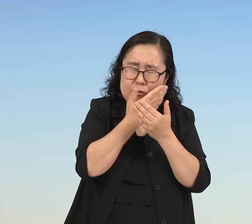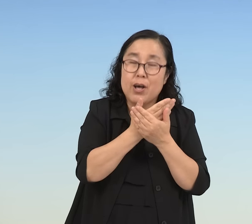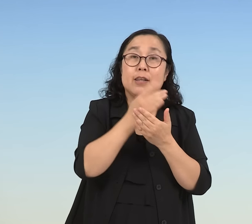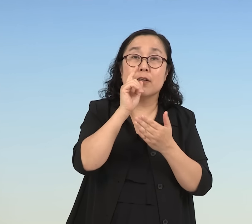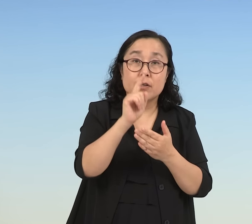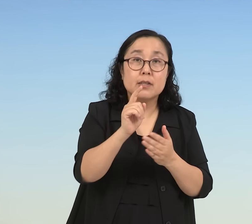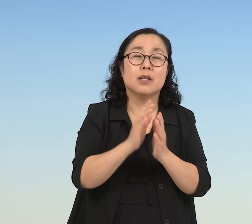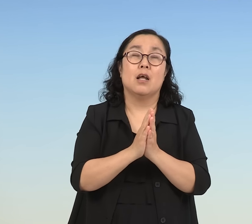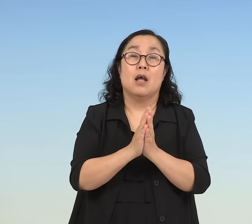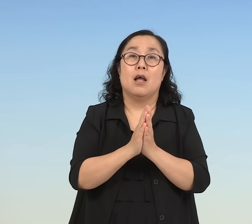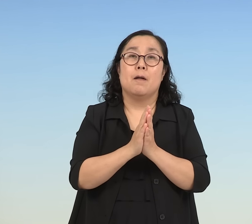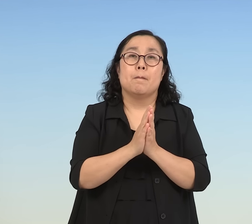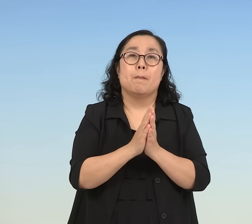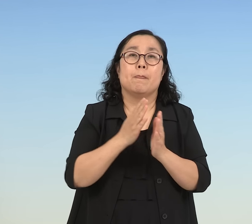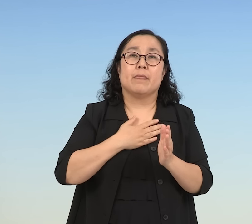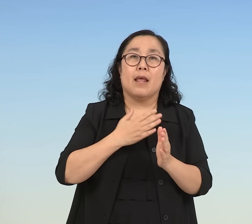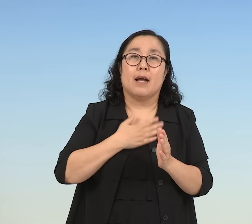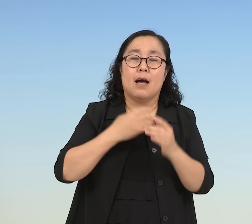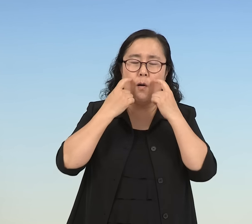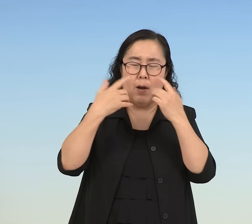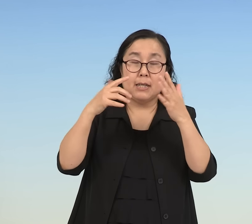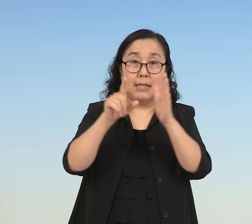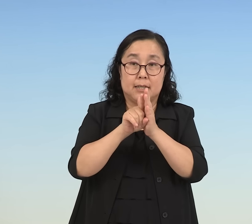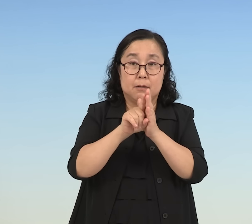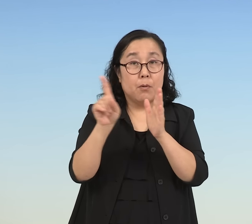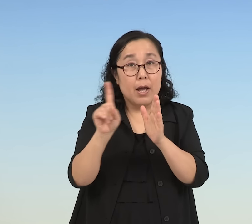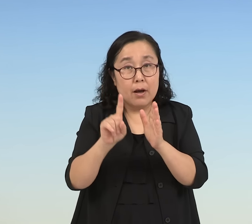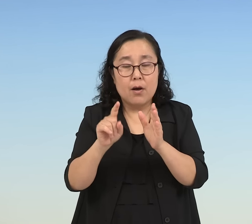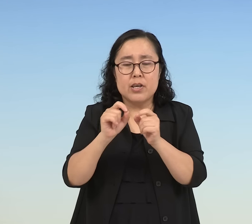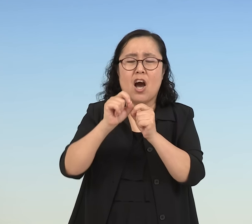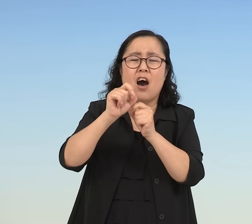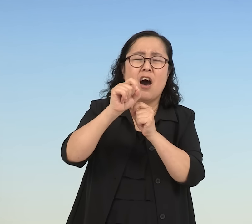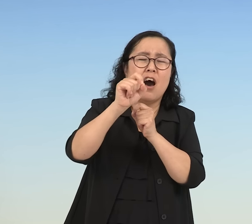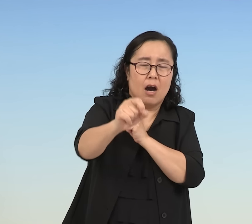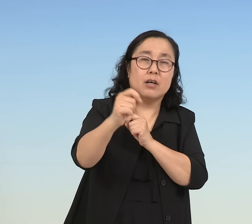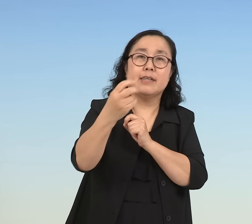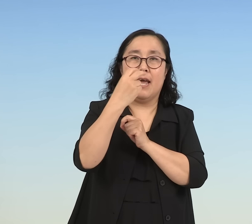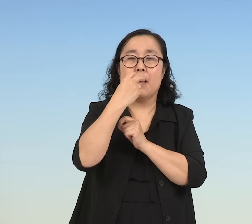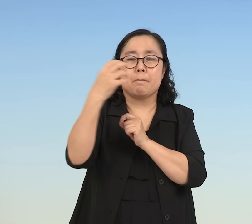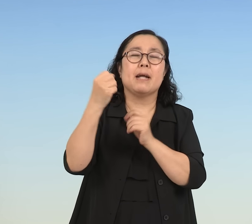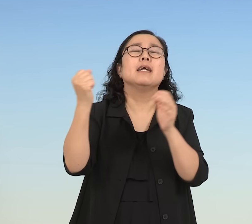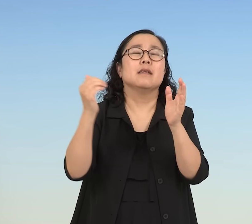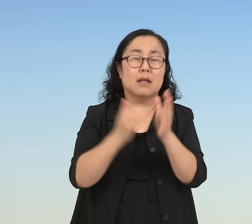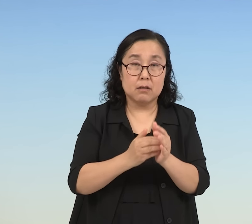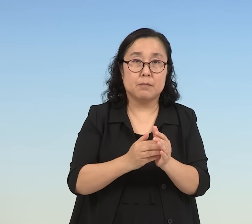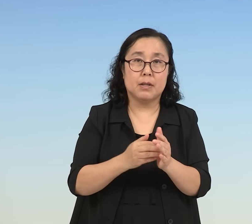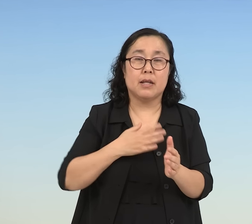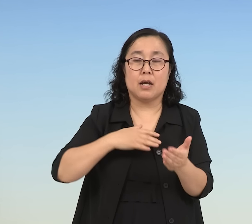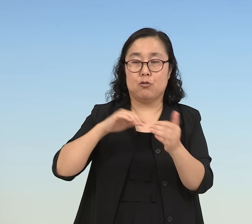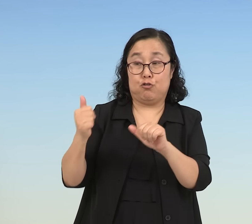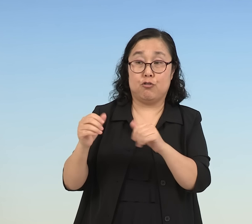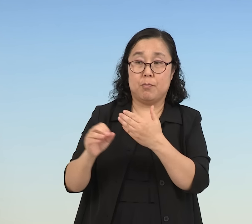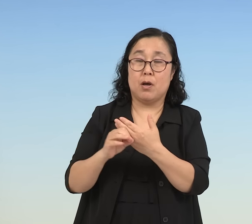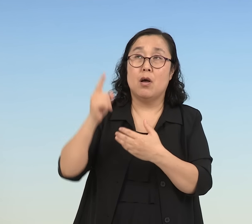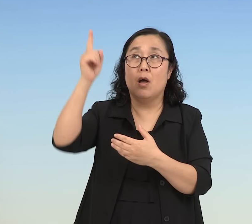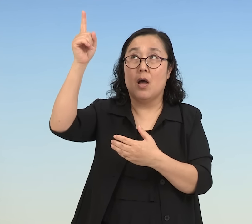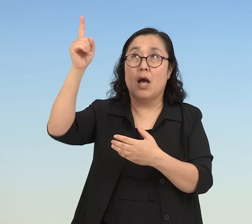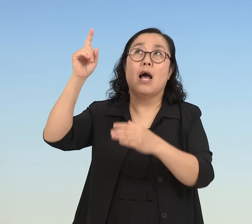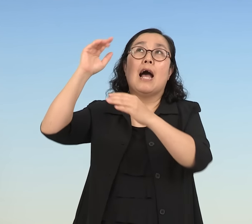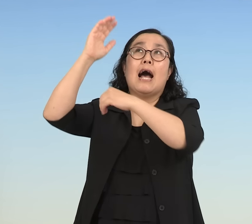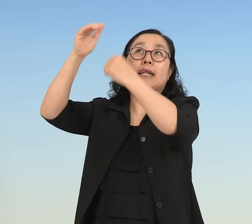인도하심을 맛보기로 받기 때문에 우리가 확신하는 건 뭡니까? 영생을 얻게 된 거예요. 내가 이제 죽으면